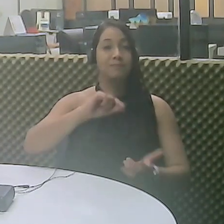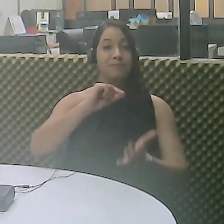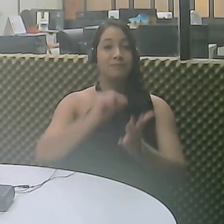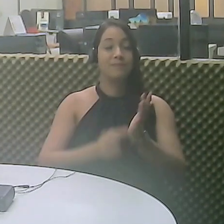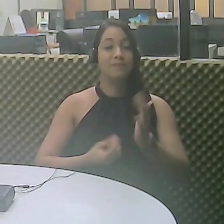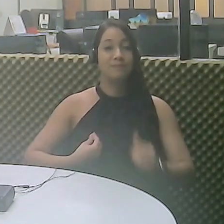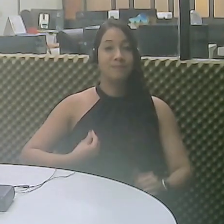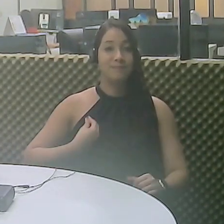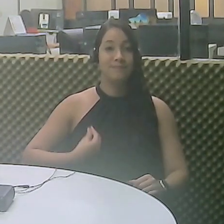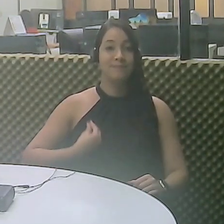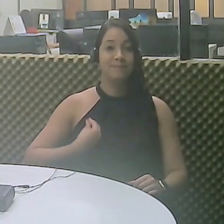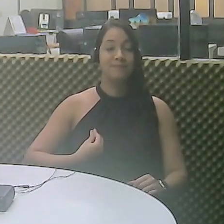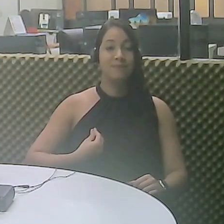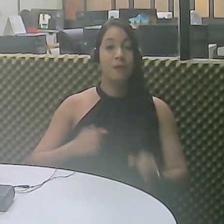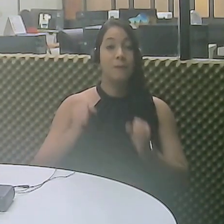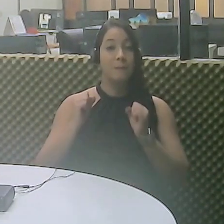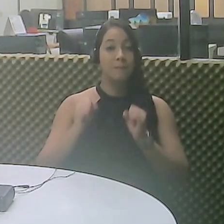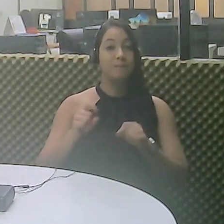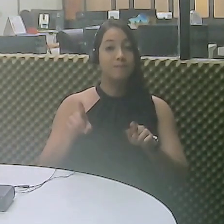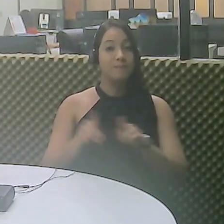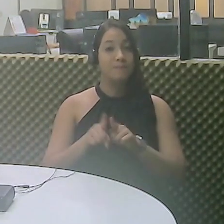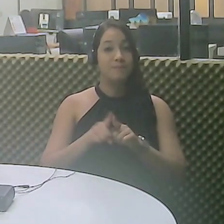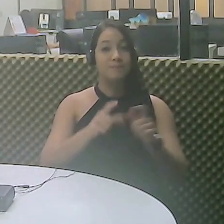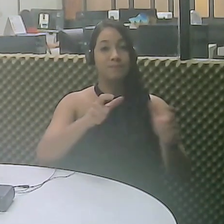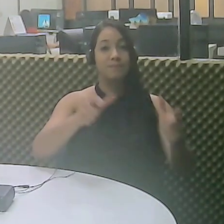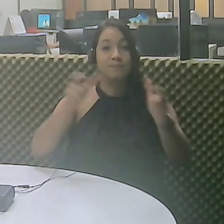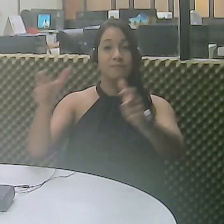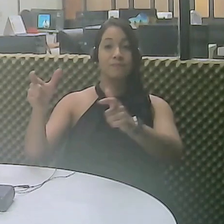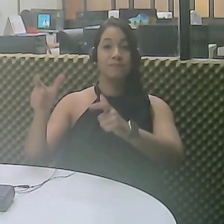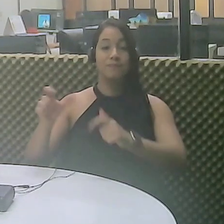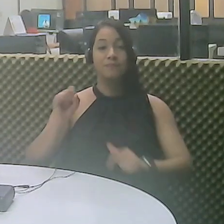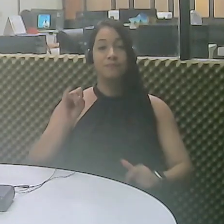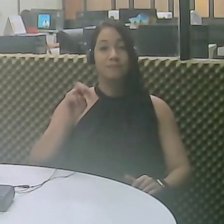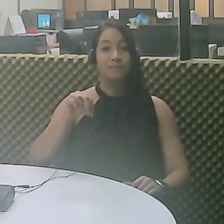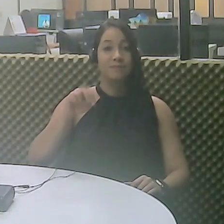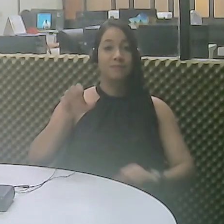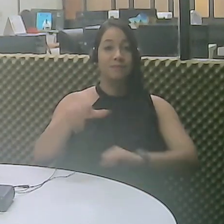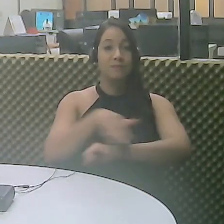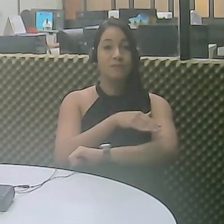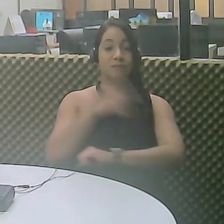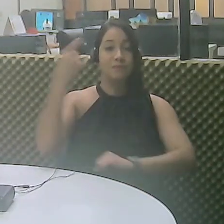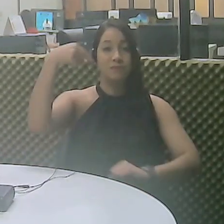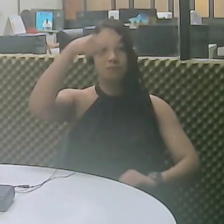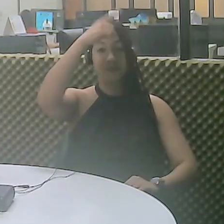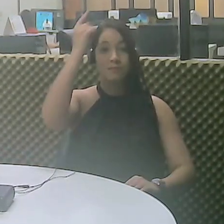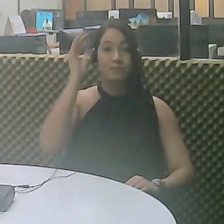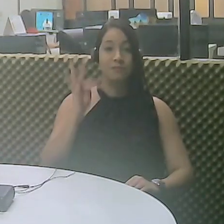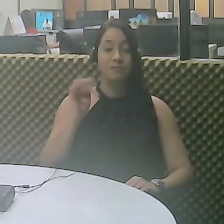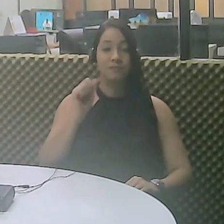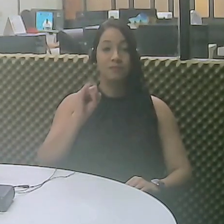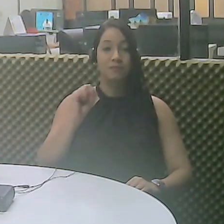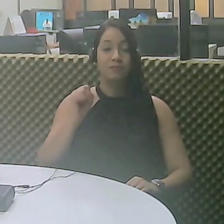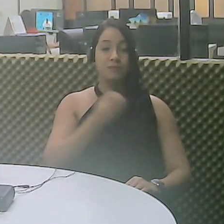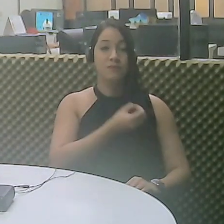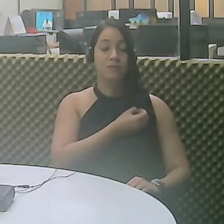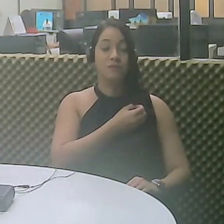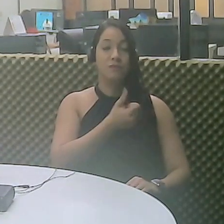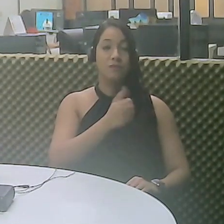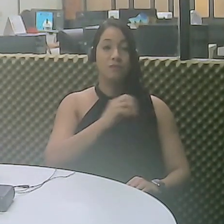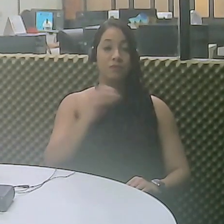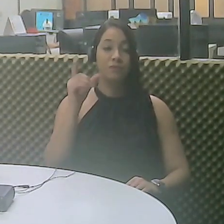inscrições presenciais podem ser feitas também em outros locais. Cine, que fica na rua São Francisco de Assis, número 100, no